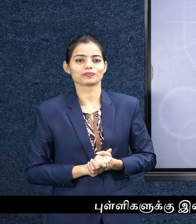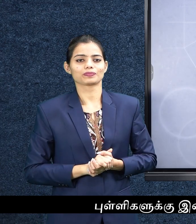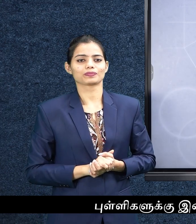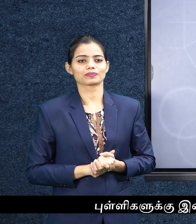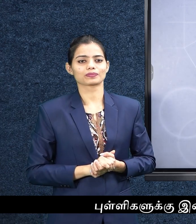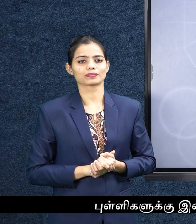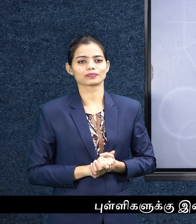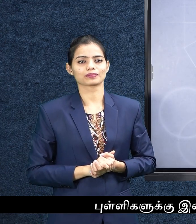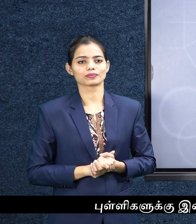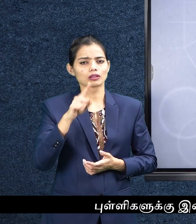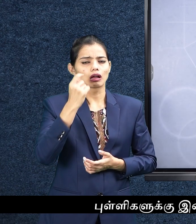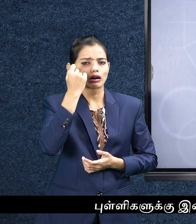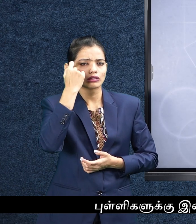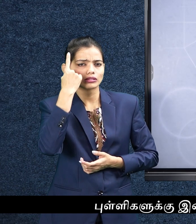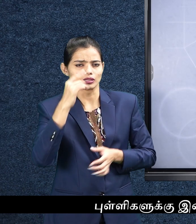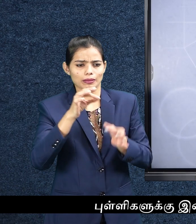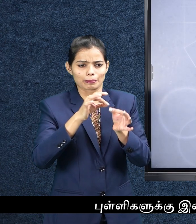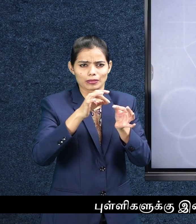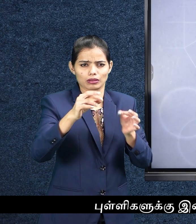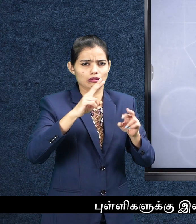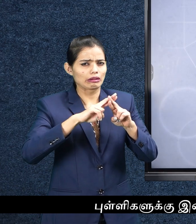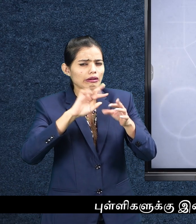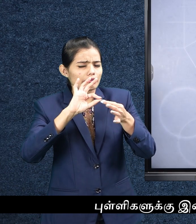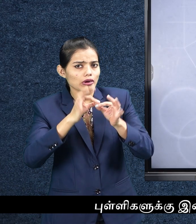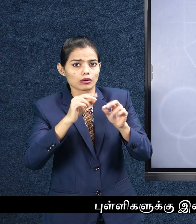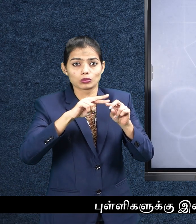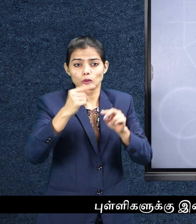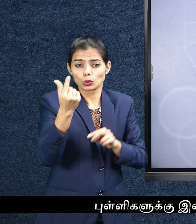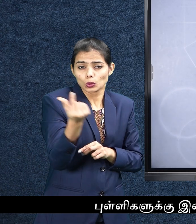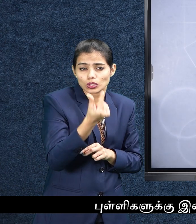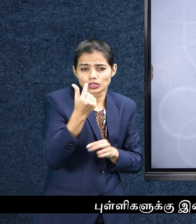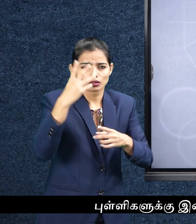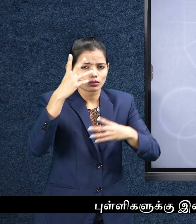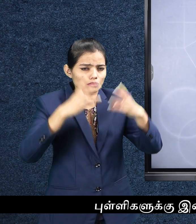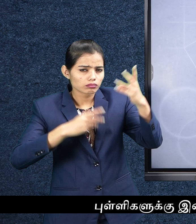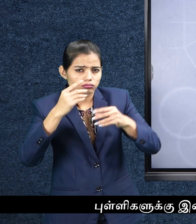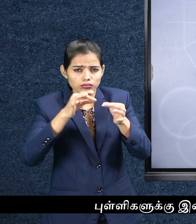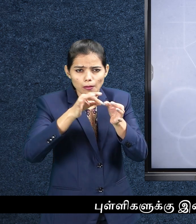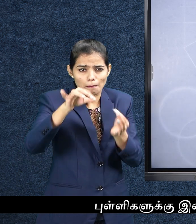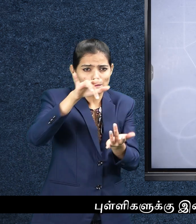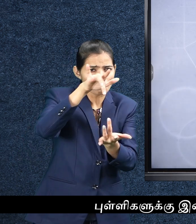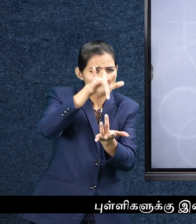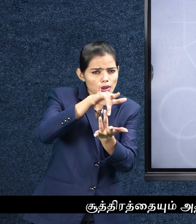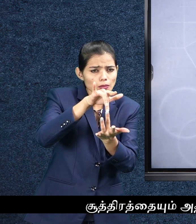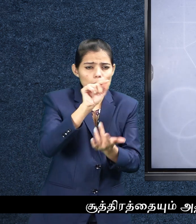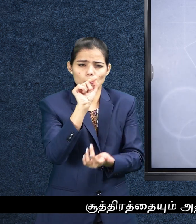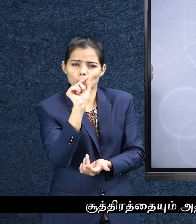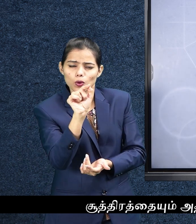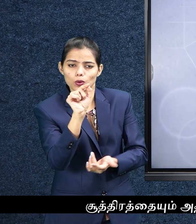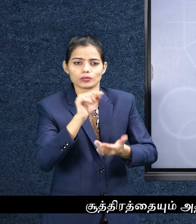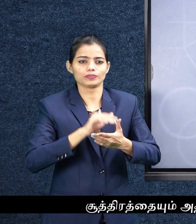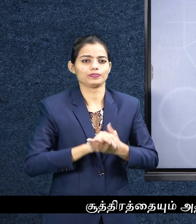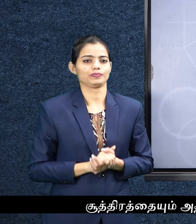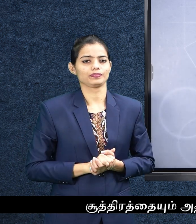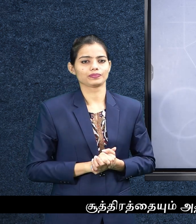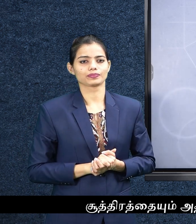புள்ளிகளுக்கு இடையிலான தூரத்தை கணக்கிடுவதில் தூர சூத்திரத்தையும் அதன் பயன்பாட்டையும் புரிந்து